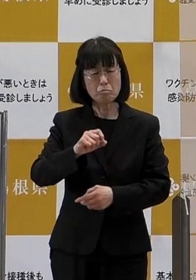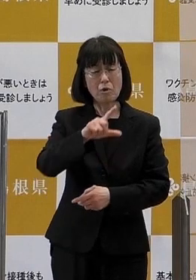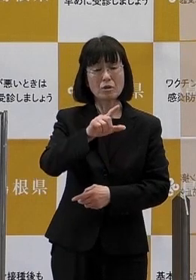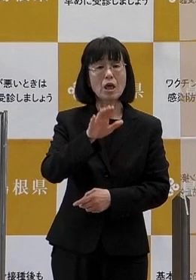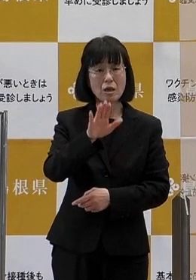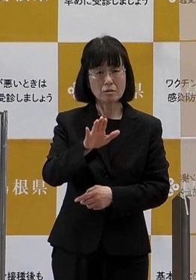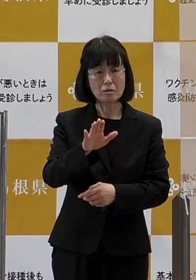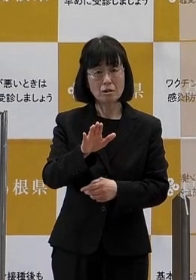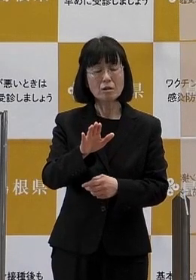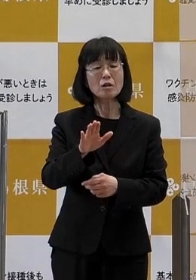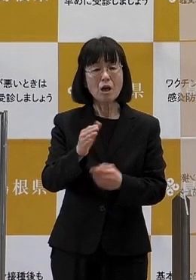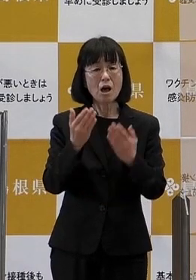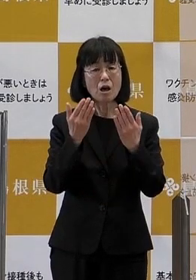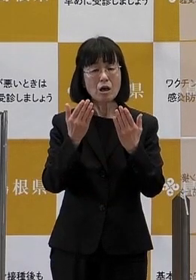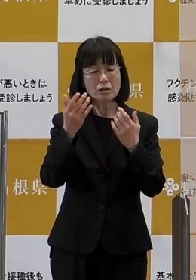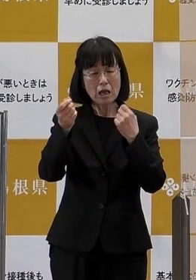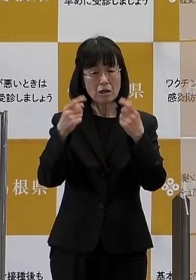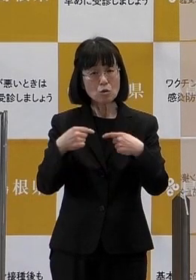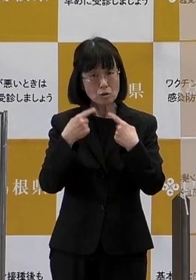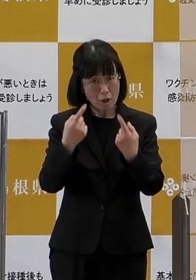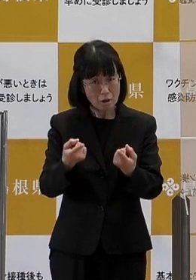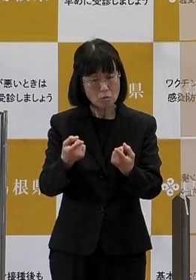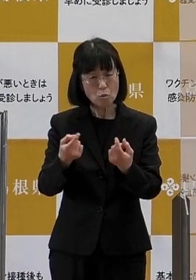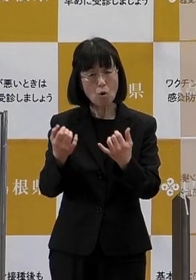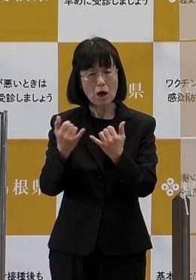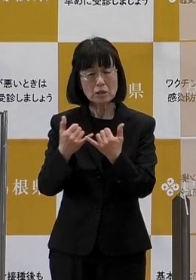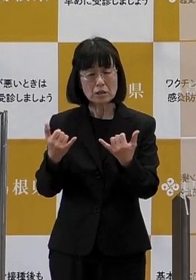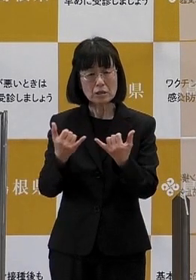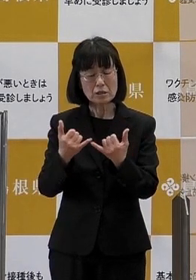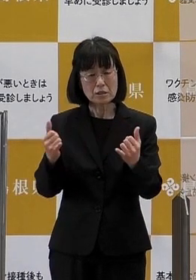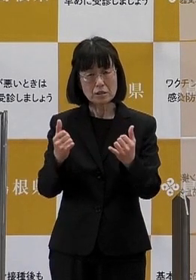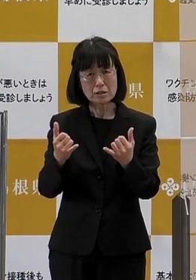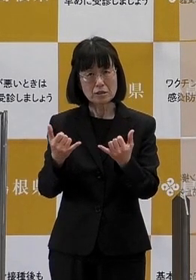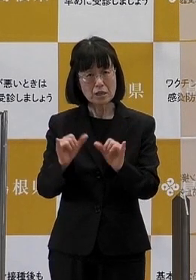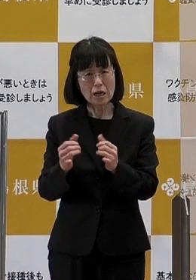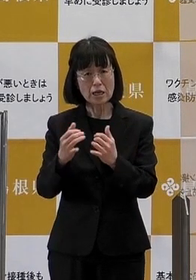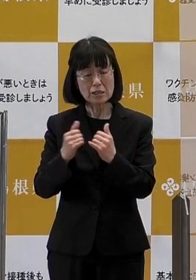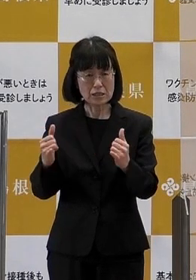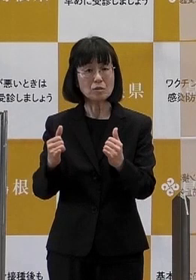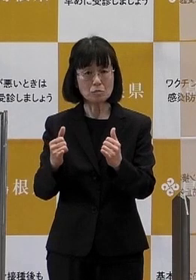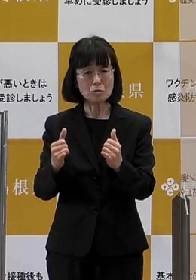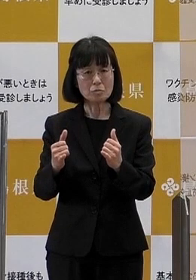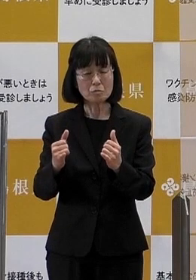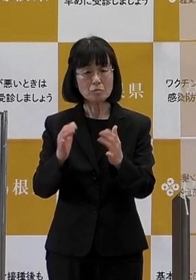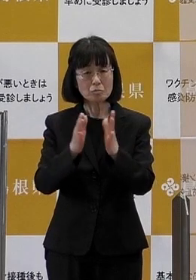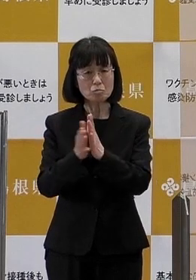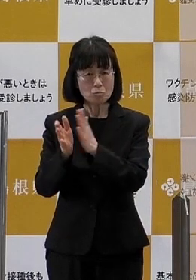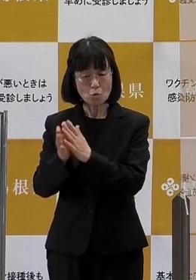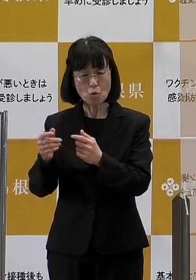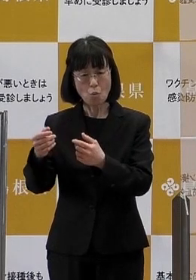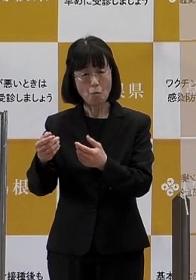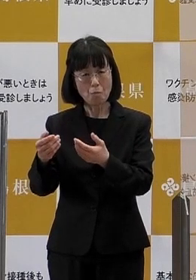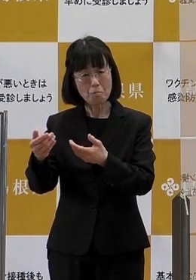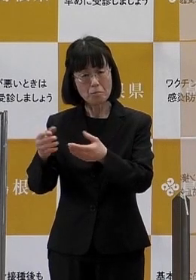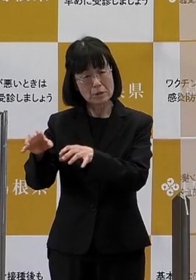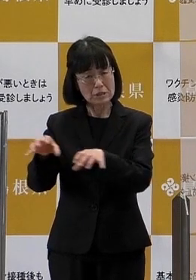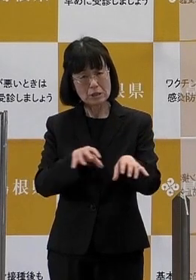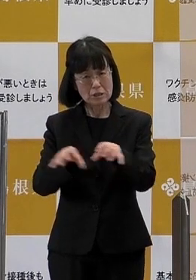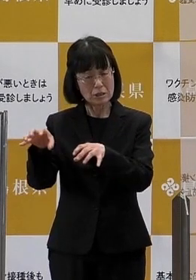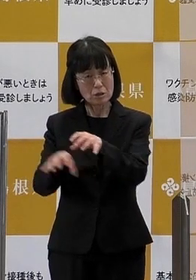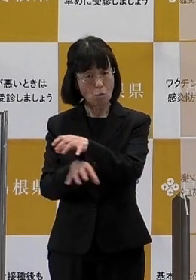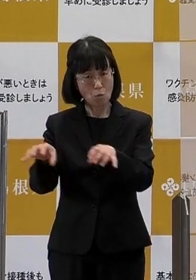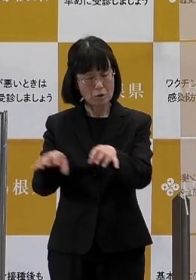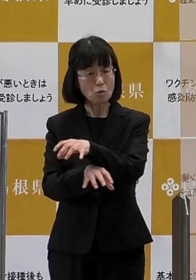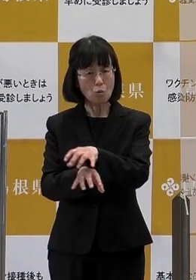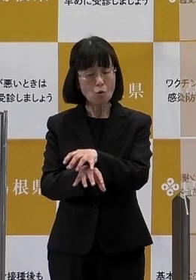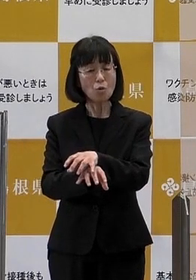進学等に伴う人の移動、それから社会人の転勤等に伴う移動、採用等に伴う移動、この年代のこの4月